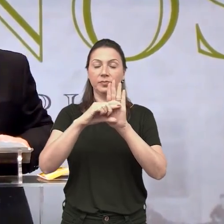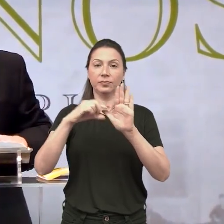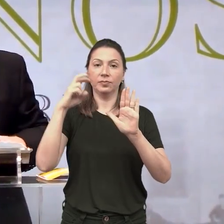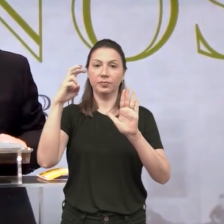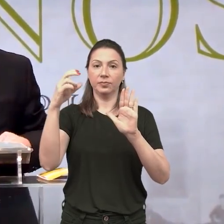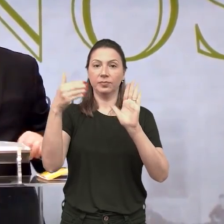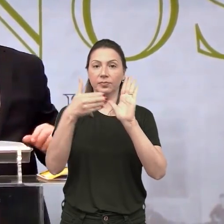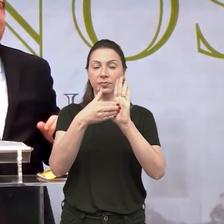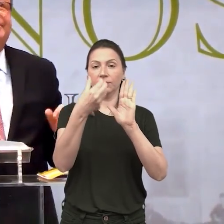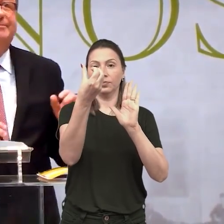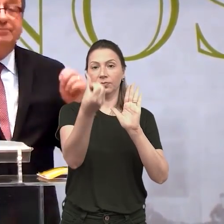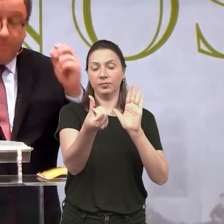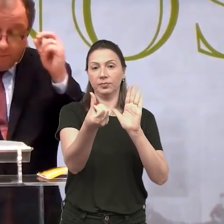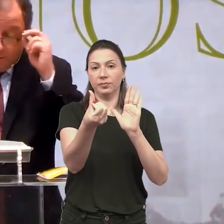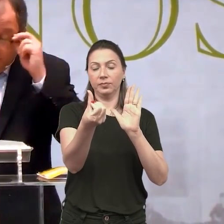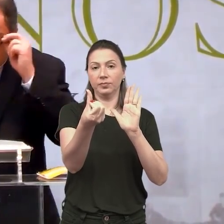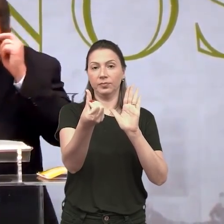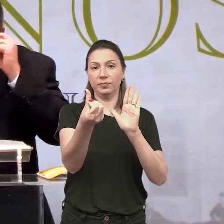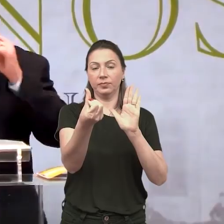versos 5 e 6.